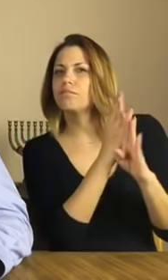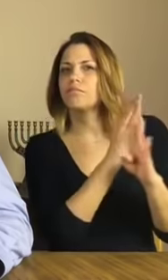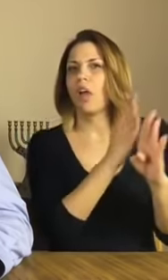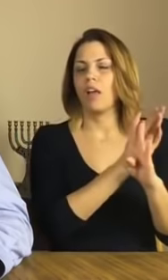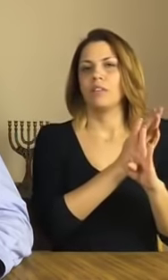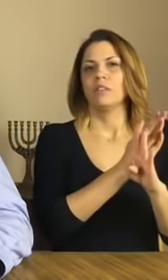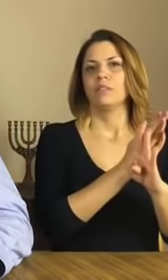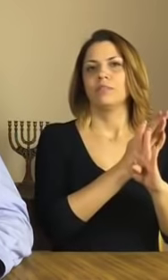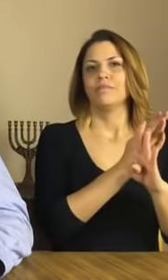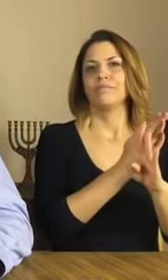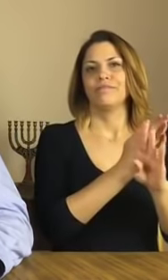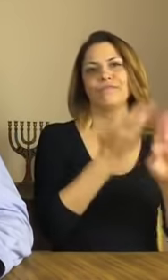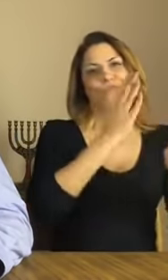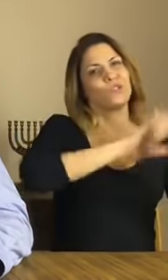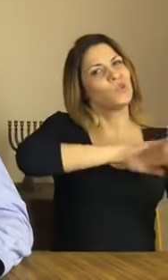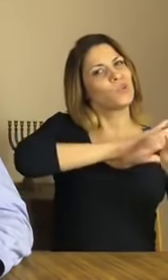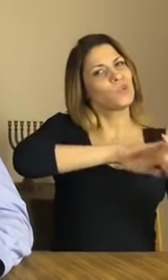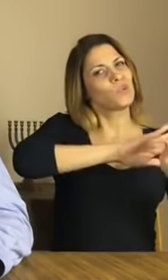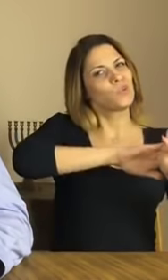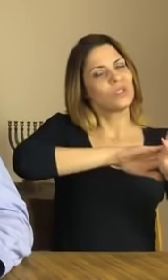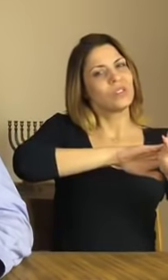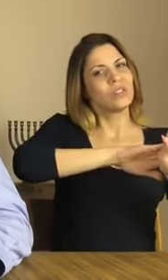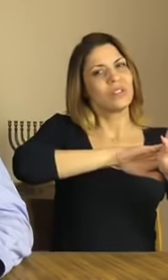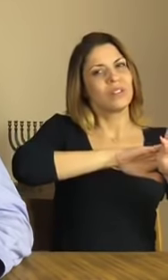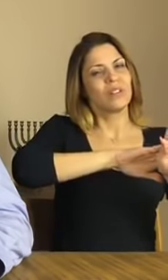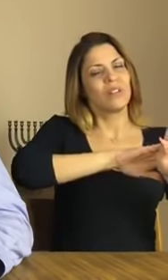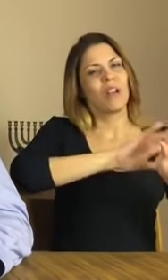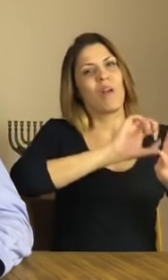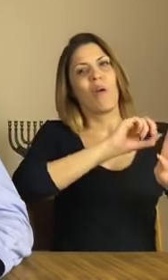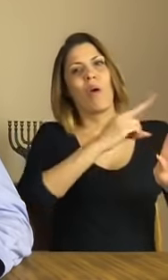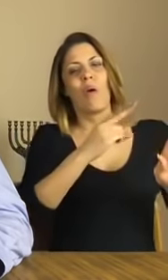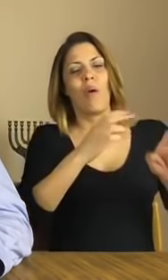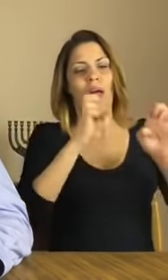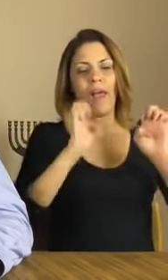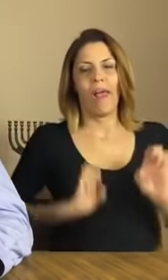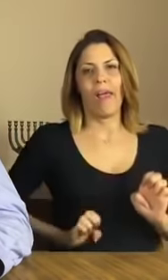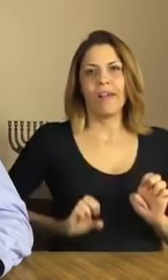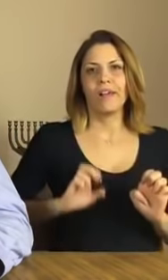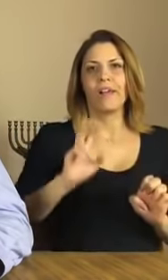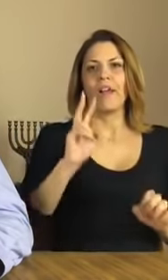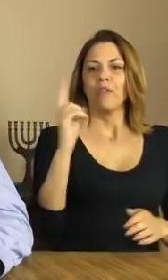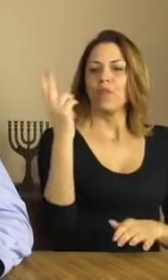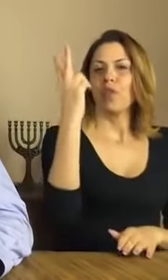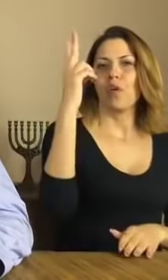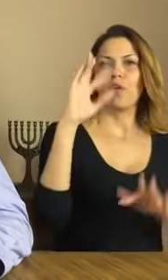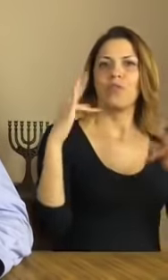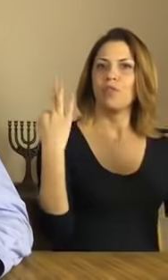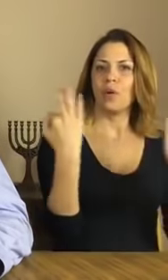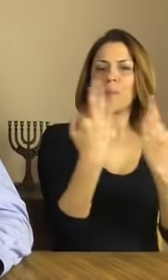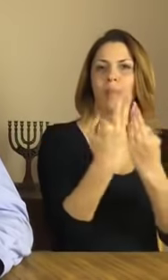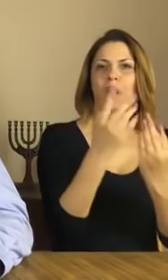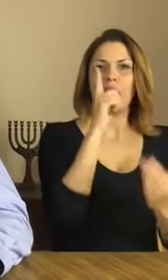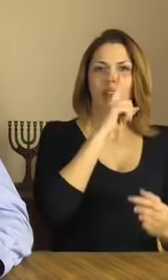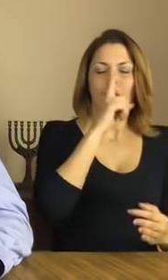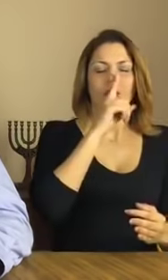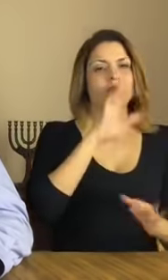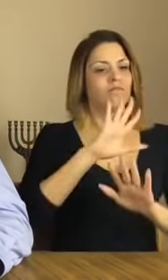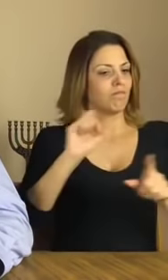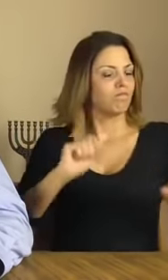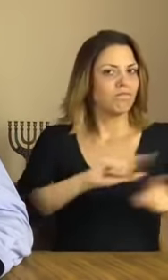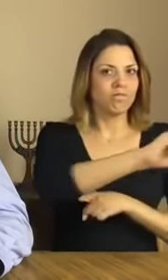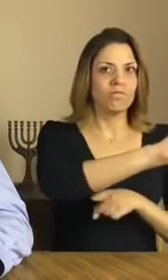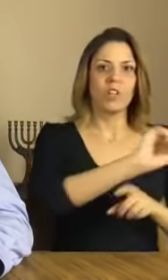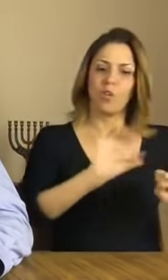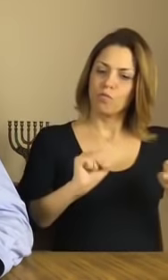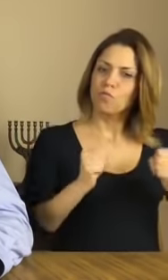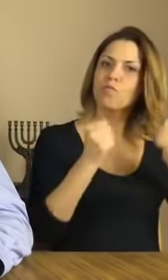para ideologia ou voltava para o desgaste dos valores familiares a família está lá em primeiro lugar